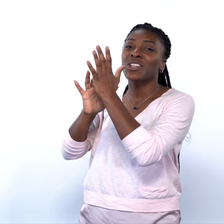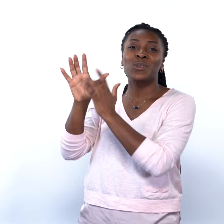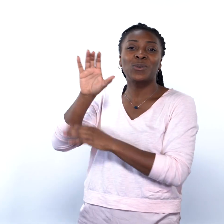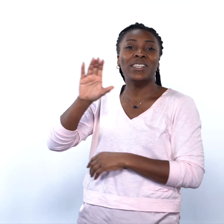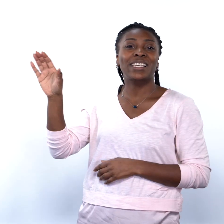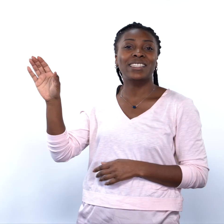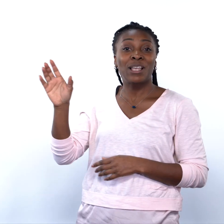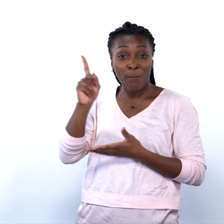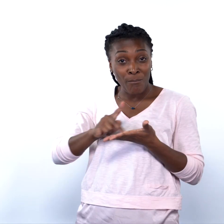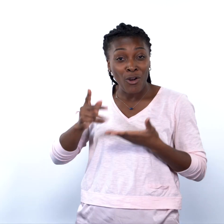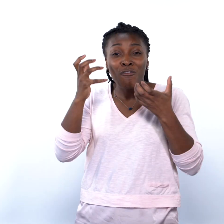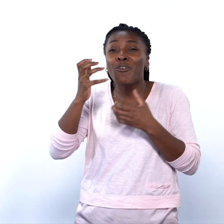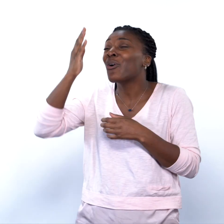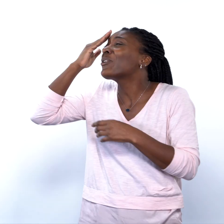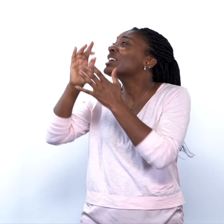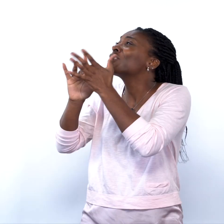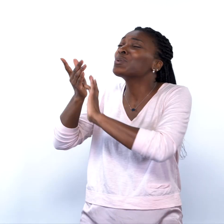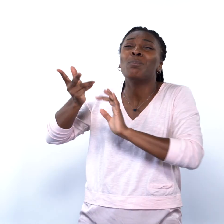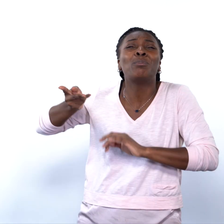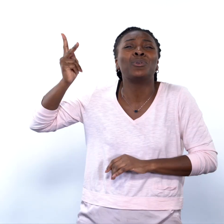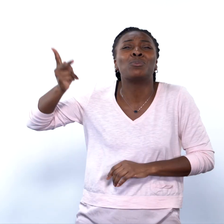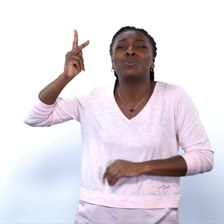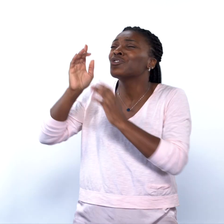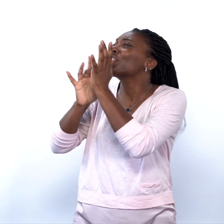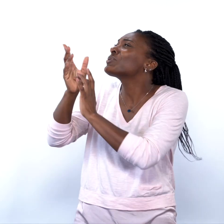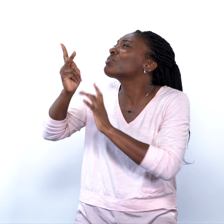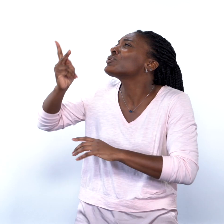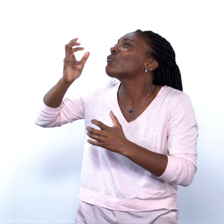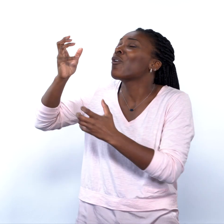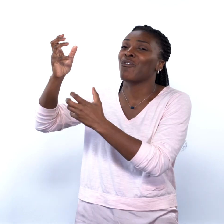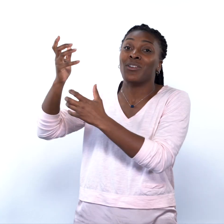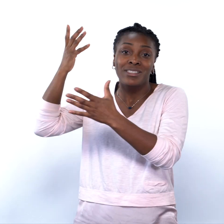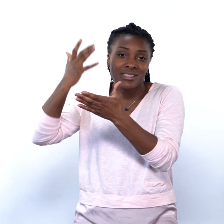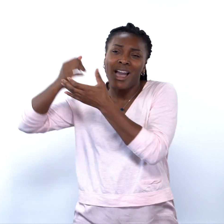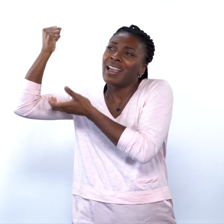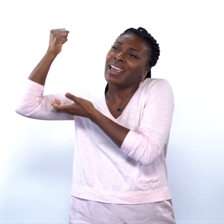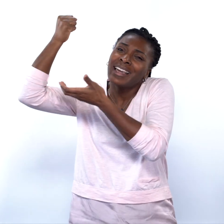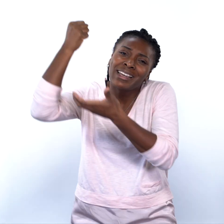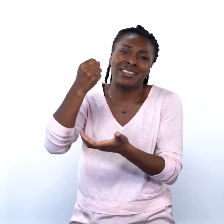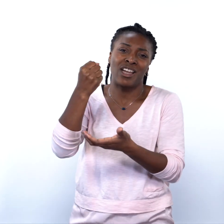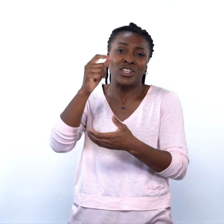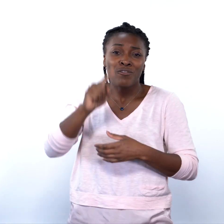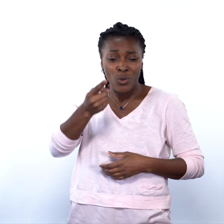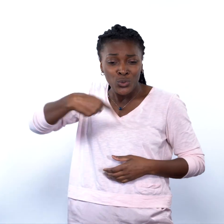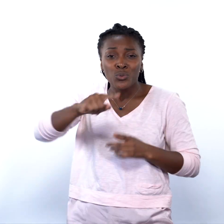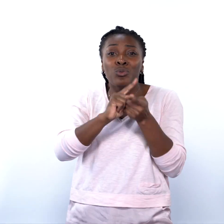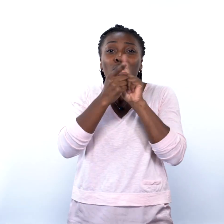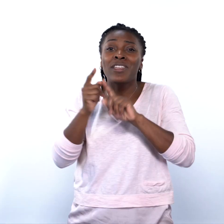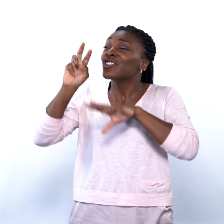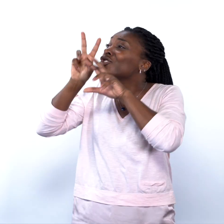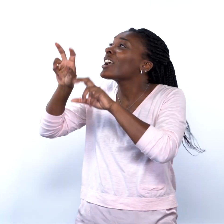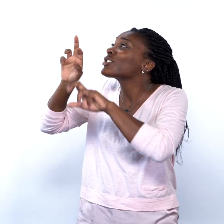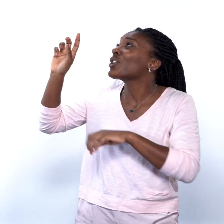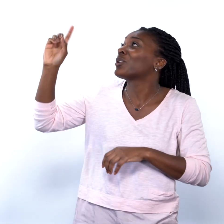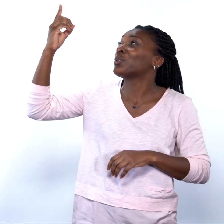de Jésus-Christ. Il voulait littéralement connaître Jésus de plus en plus et sa vie a prouvé que c'est un grand héritage. Soyons des prospecteurs de Dieu.